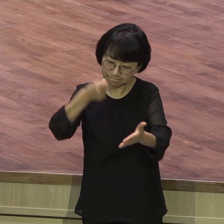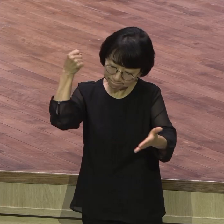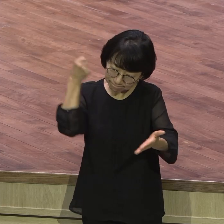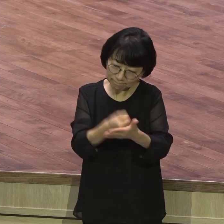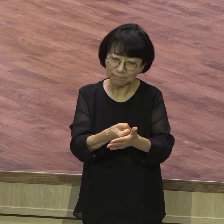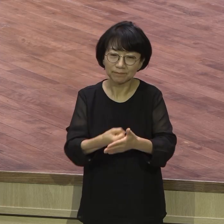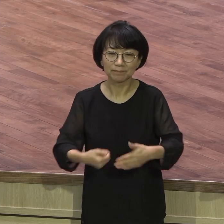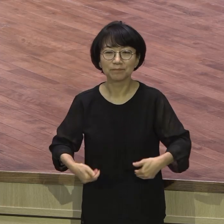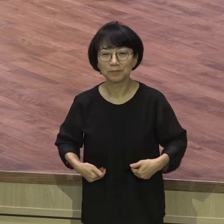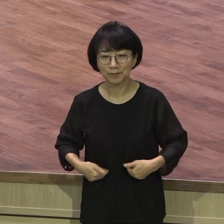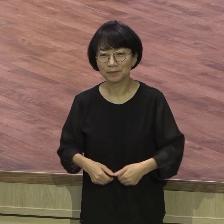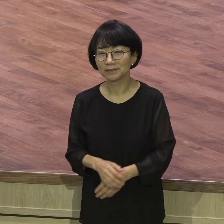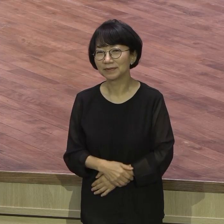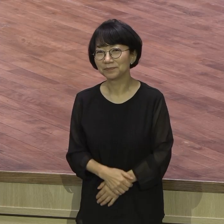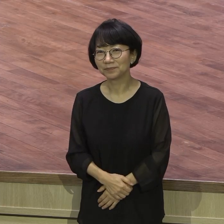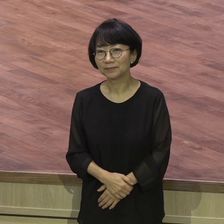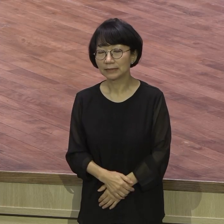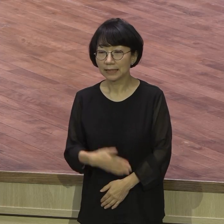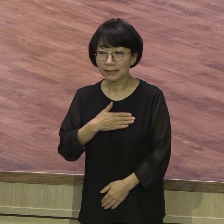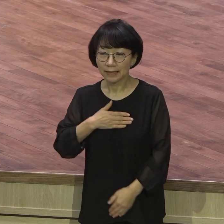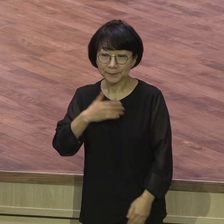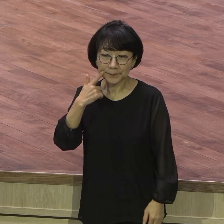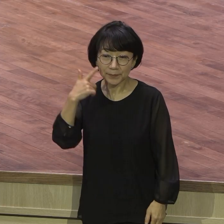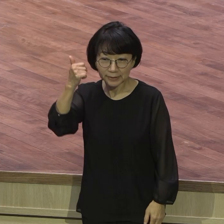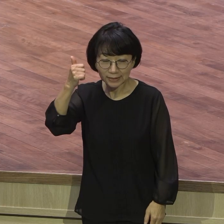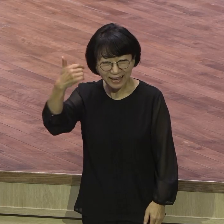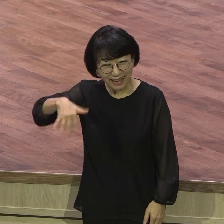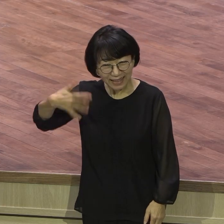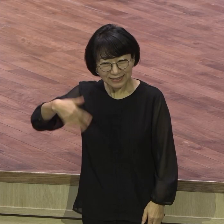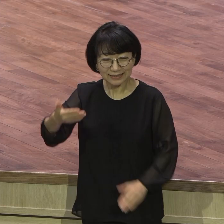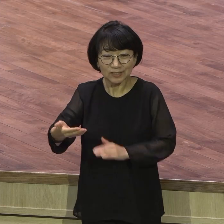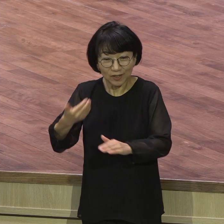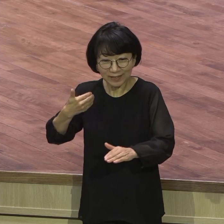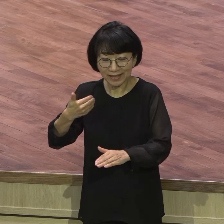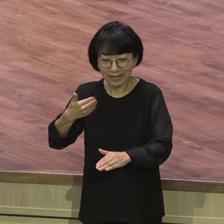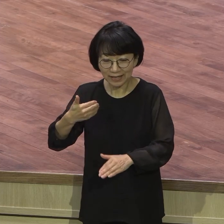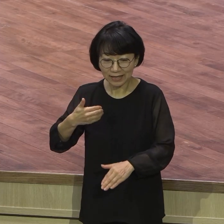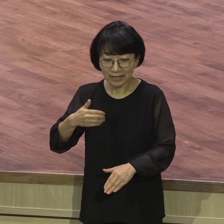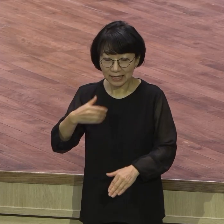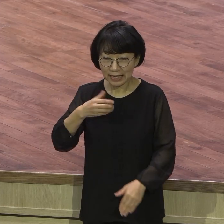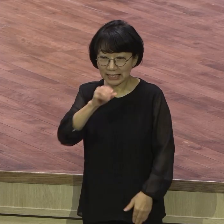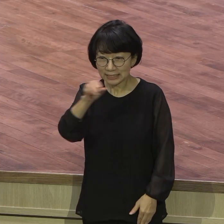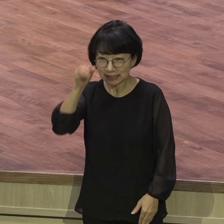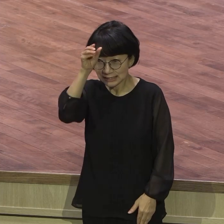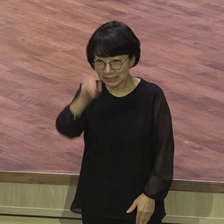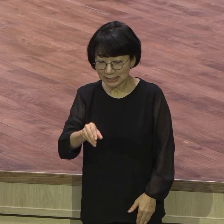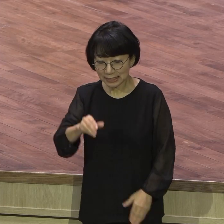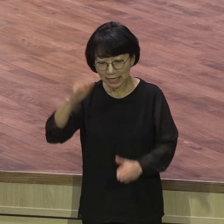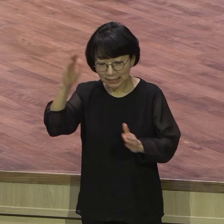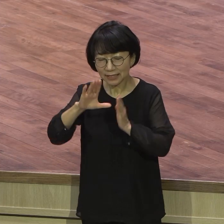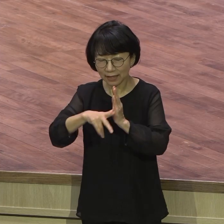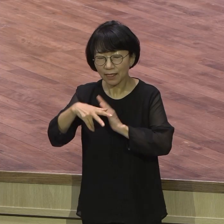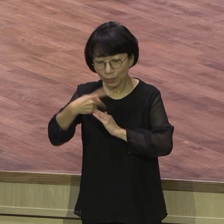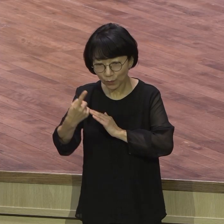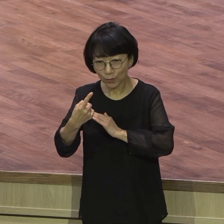내가 목사되기 전까지 내가 신학교 가서 목사되기 신학교 다니면서도 계속 했어요